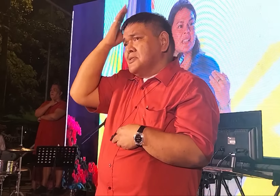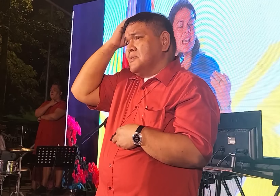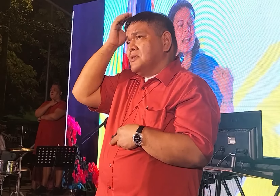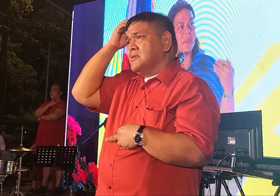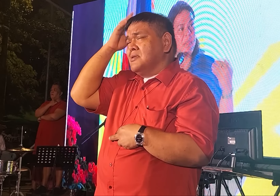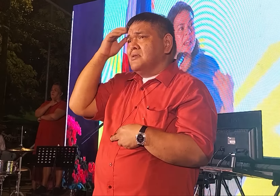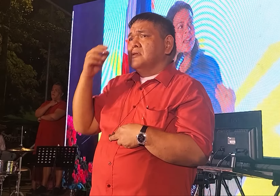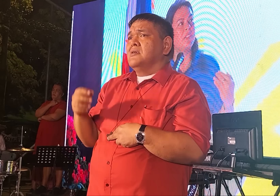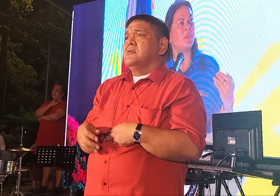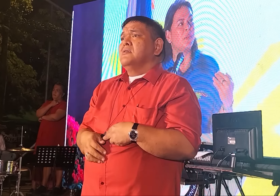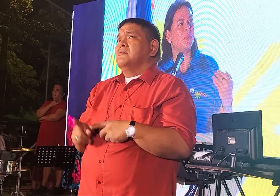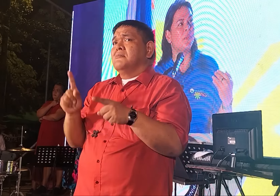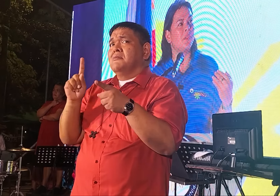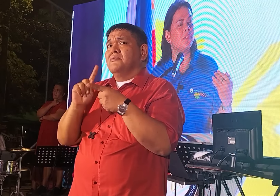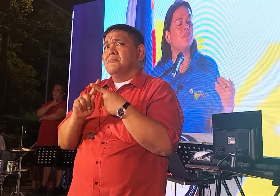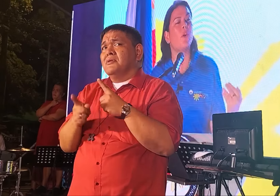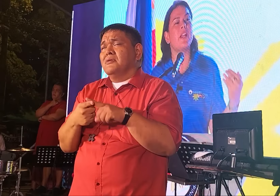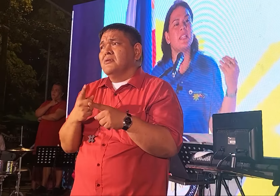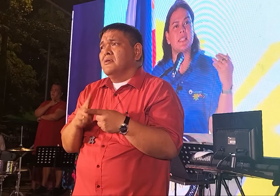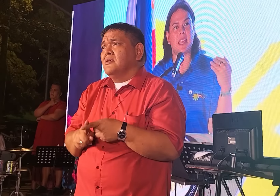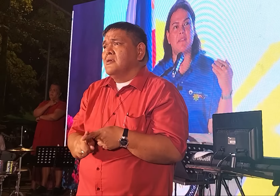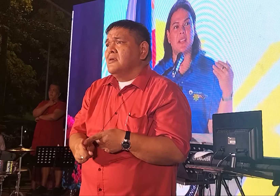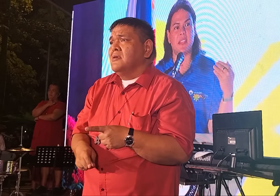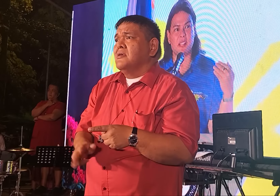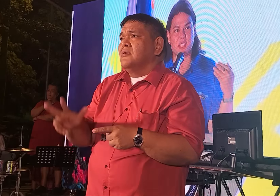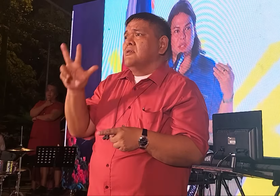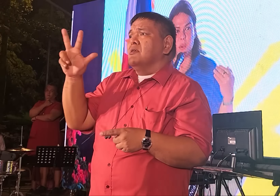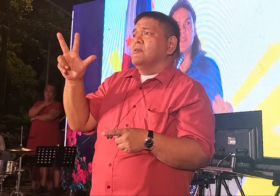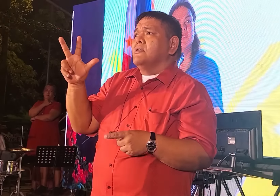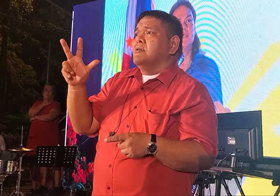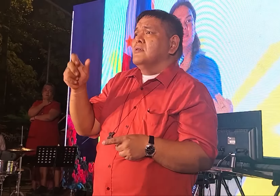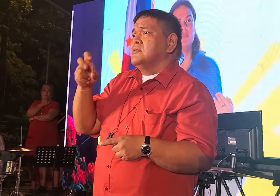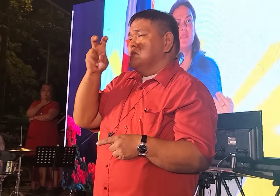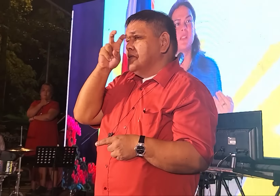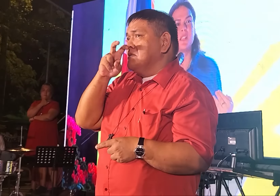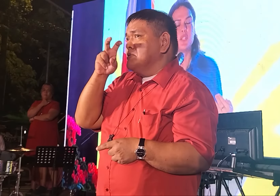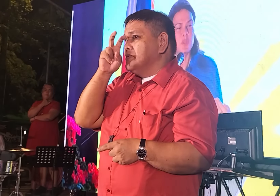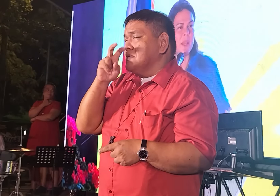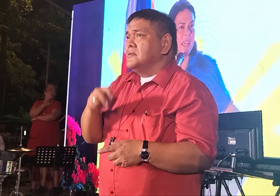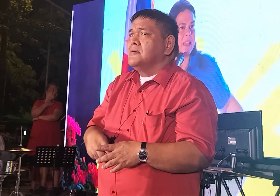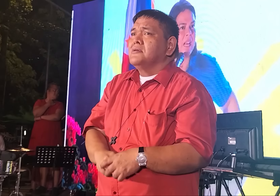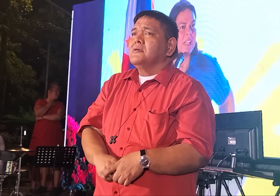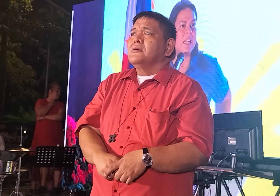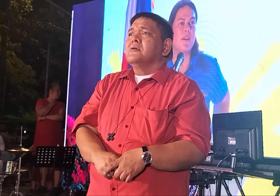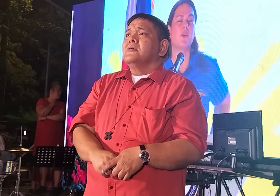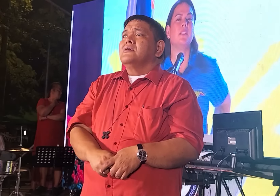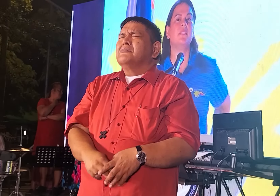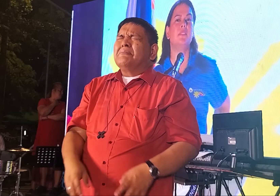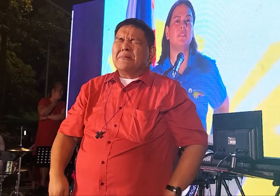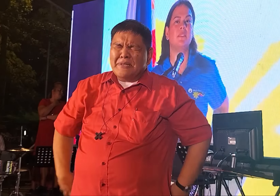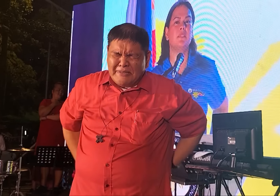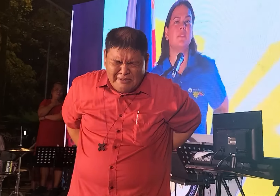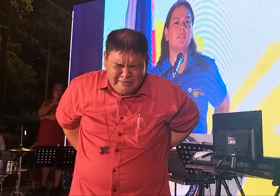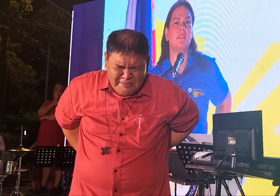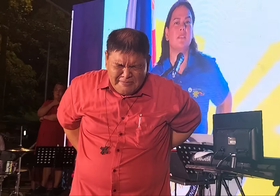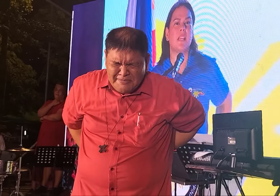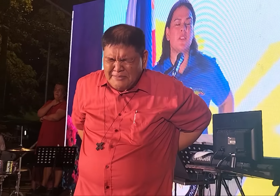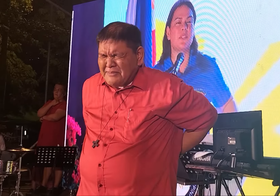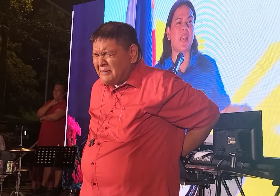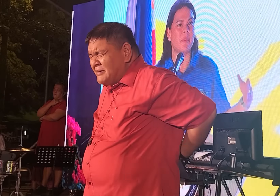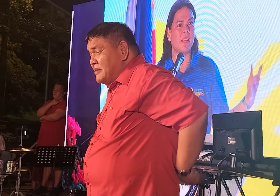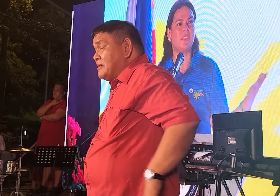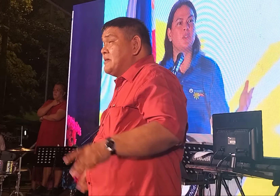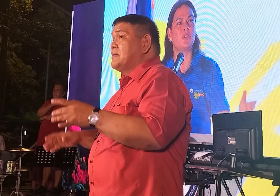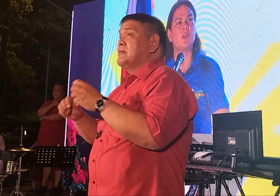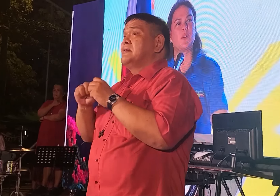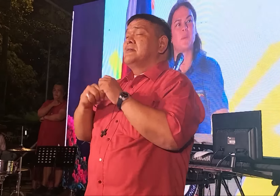experience. Kaibigan ko, 47 years old. Sumakit lang ang likod.